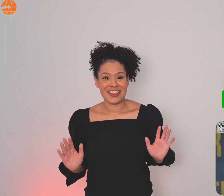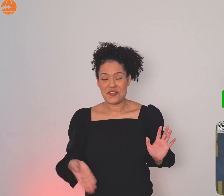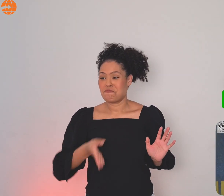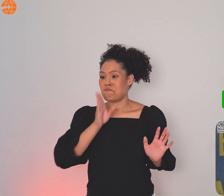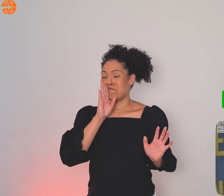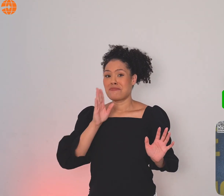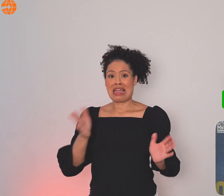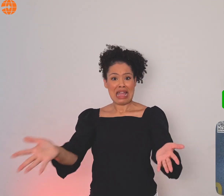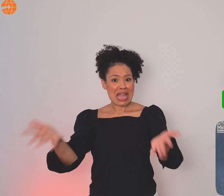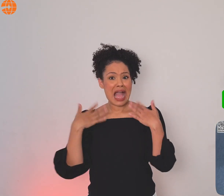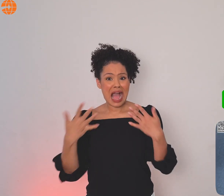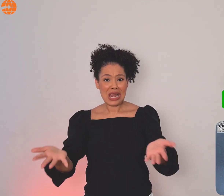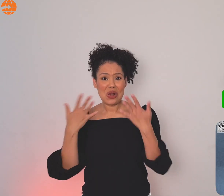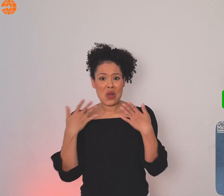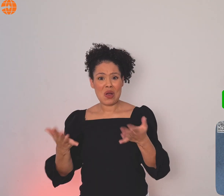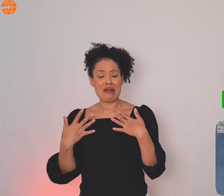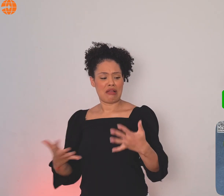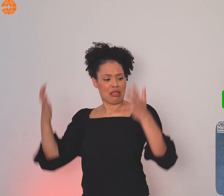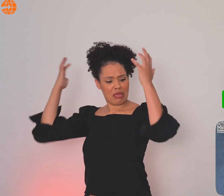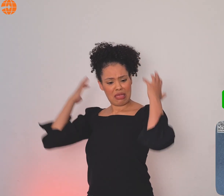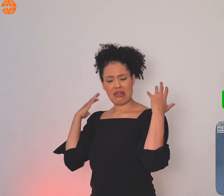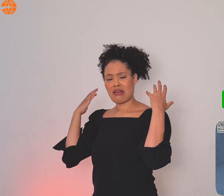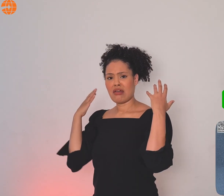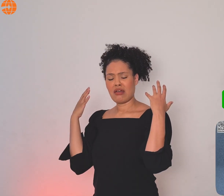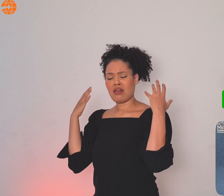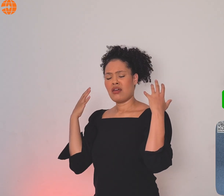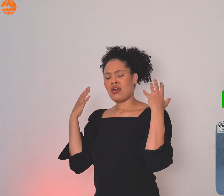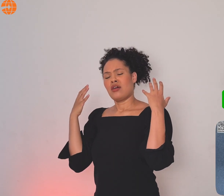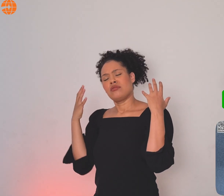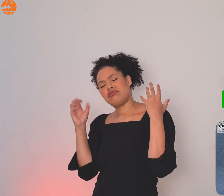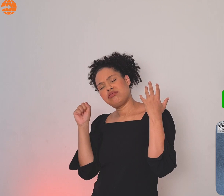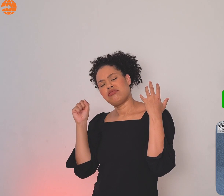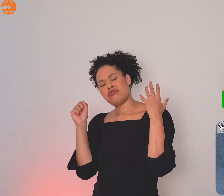calor danado, amarrado atrás. Falei, meu Deus.